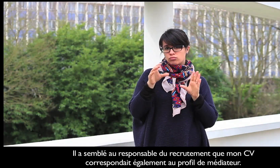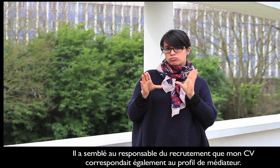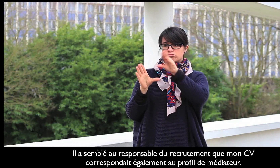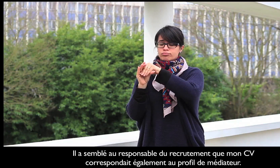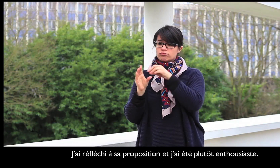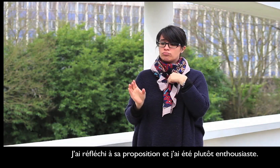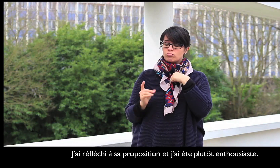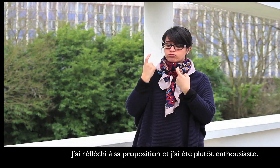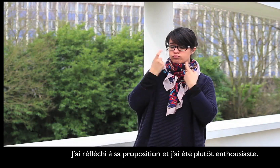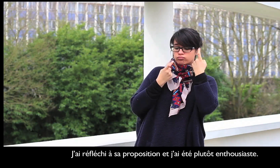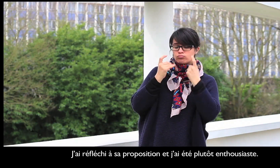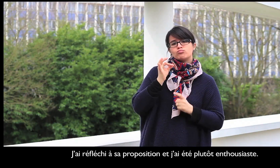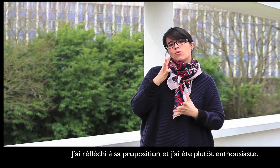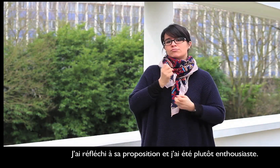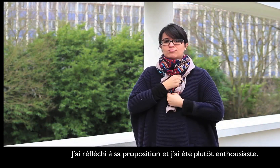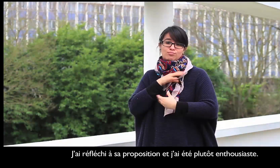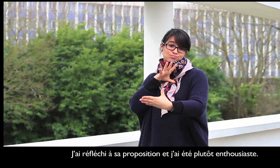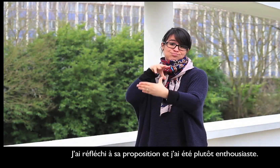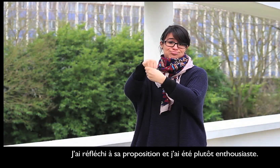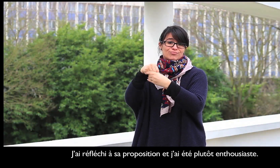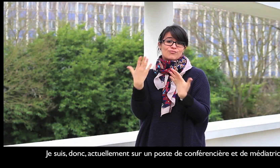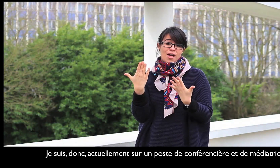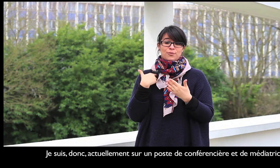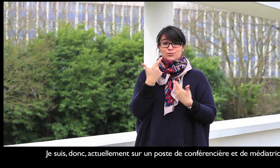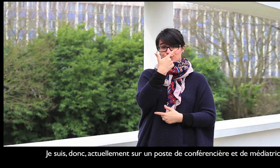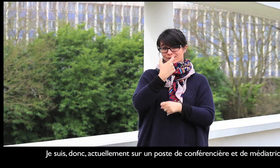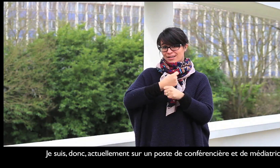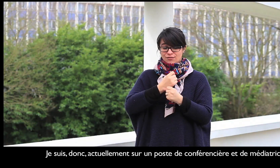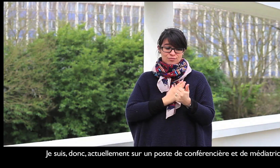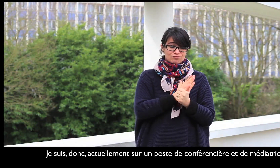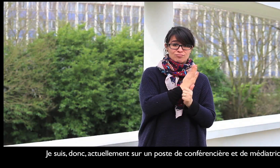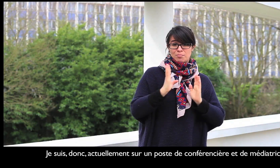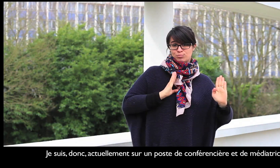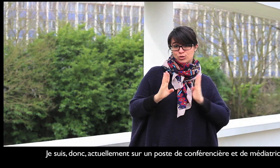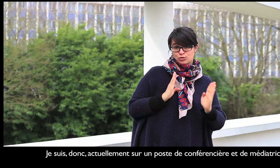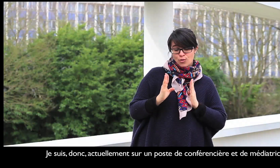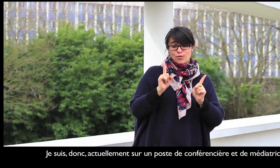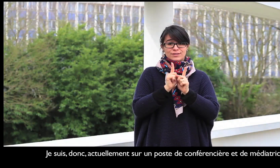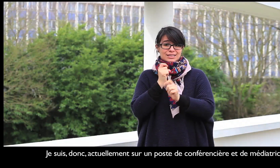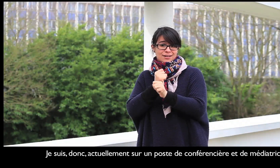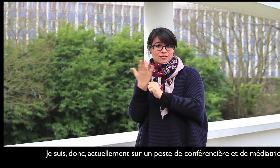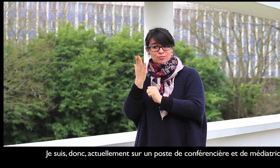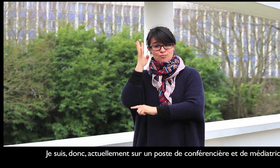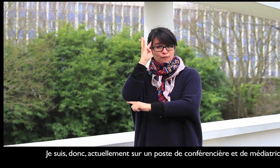J'ai réfléchi à sa proposition et j'étais plutôt enthousiaste. Je suis donc actuellement sur un poste de conférencière et de médiatrice.